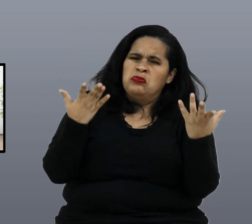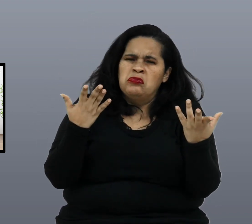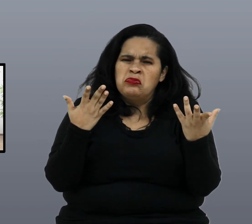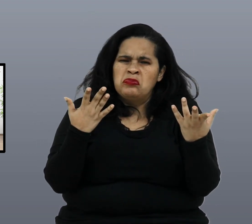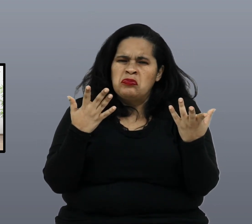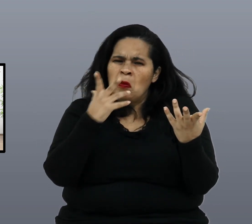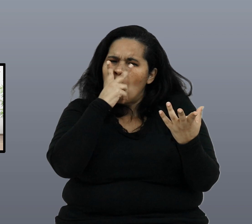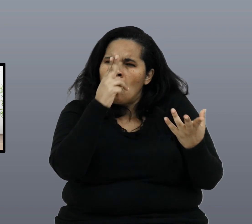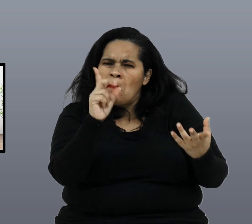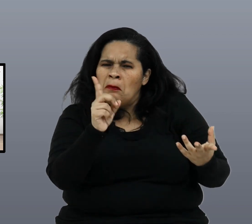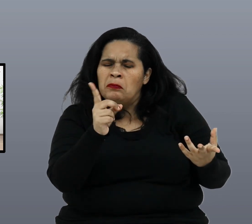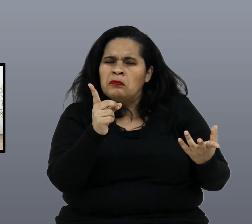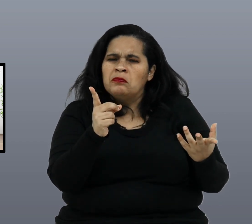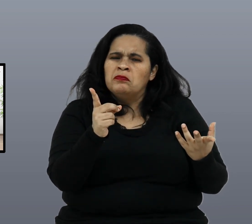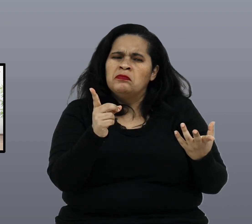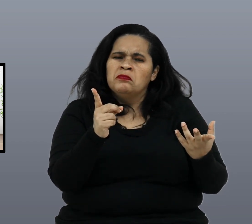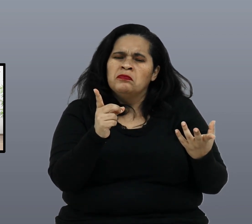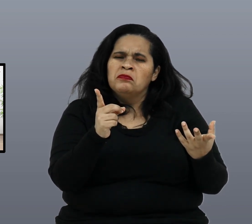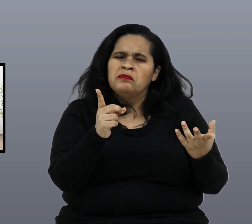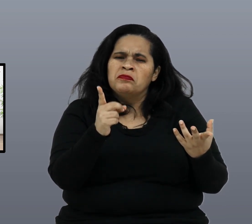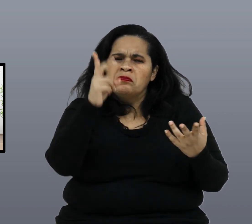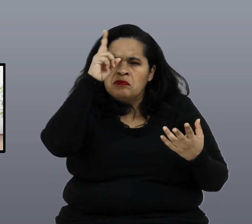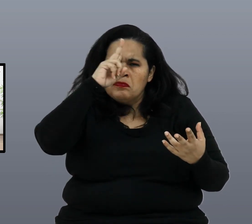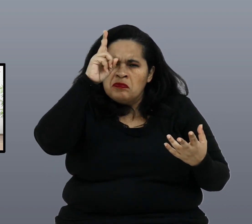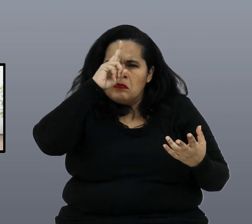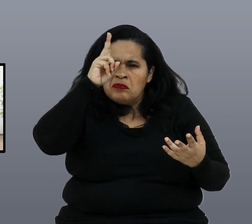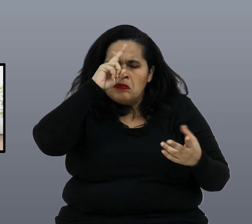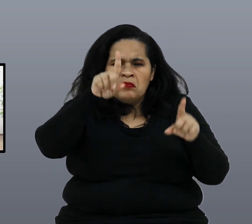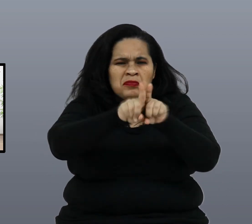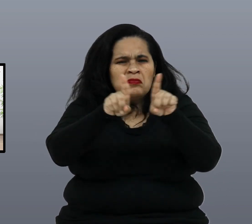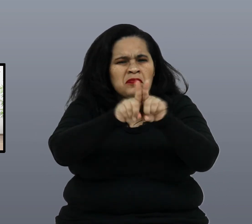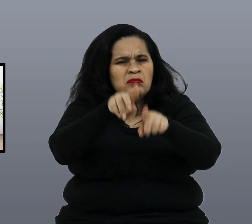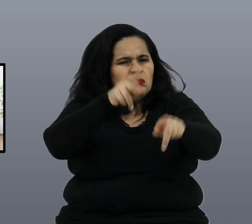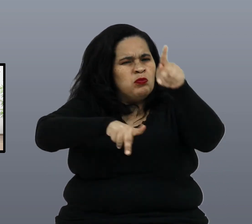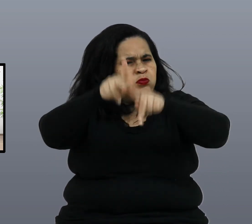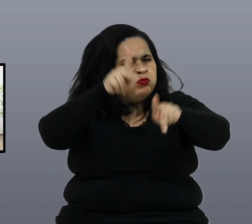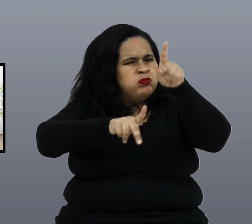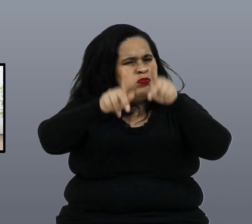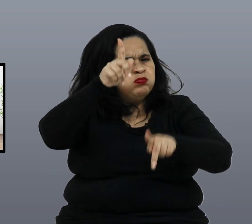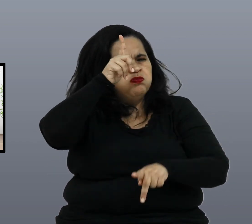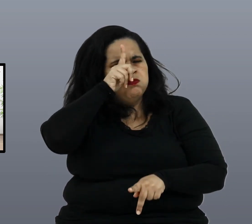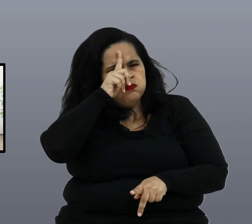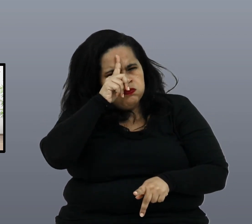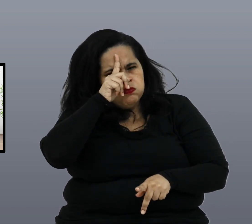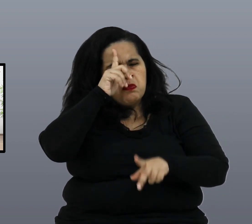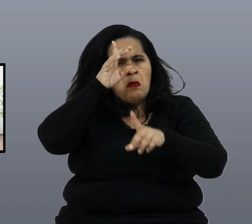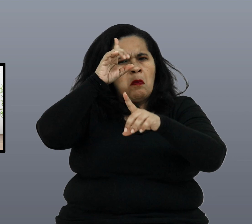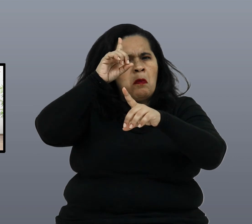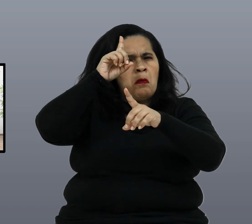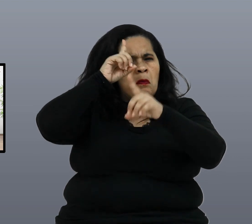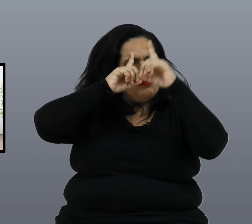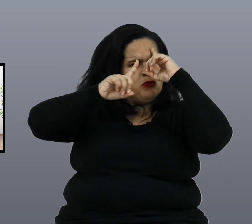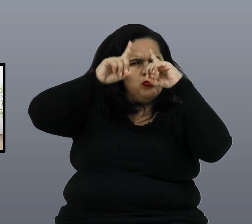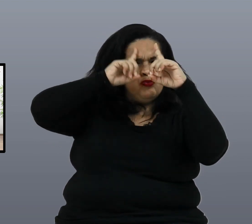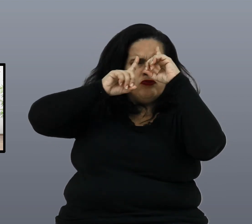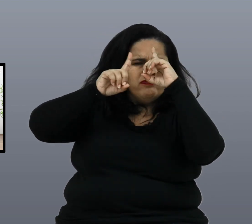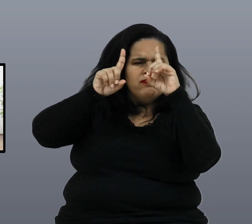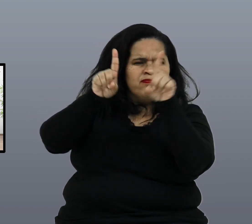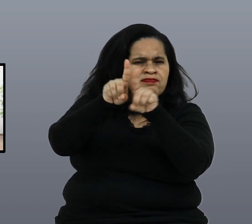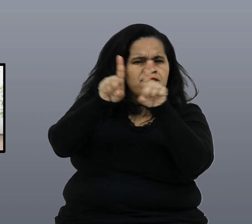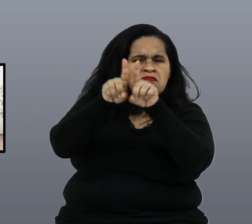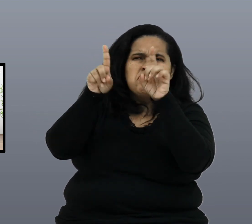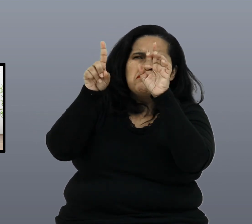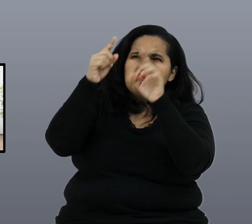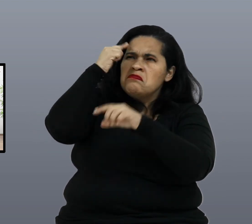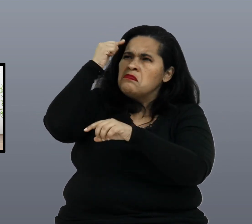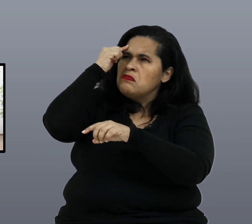Assim como naquela época os judeus, né, também duvidavam, começaram a duvidar se Deus